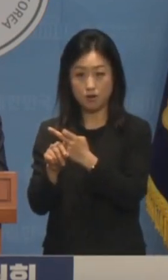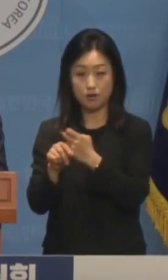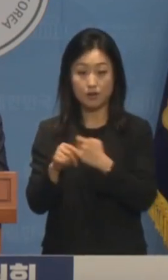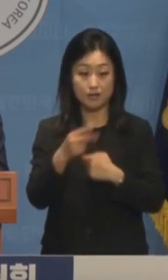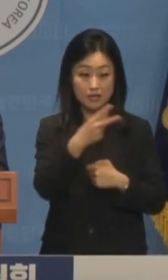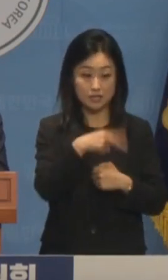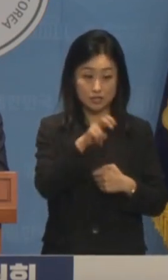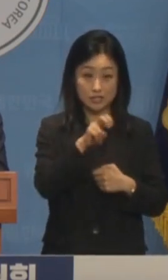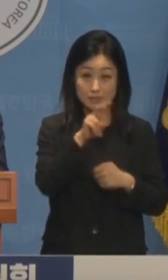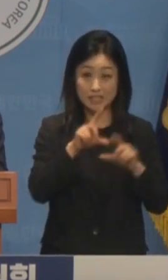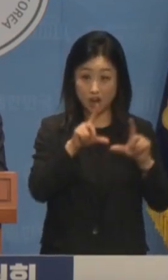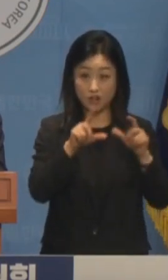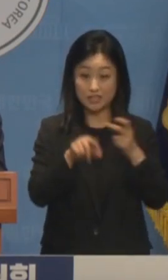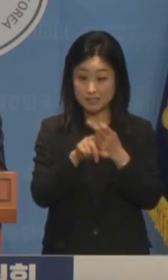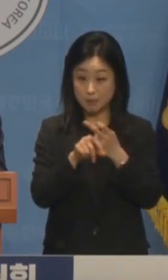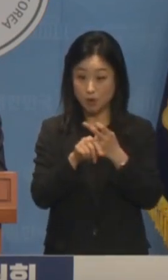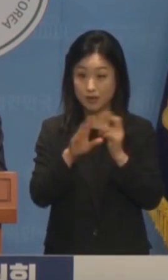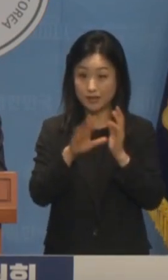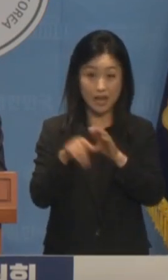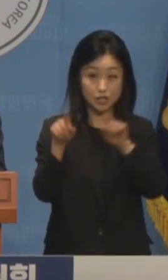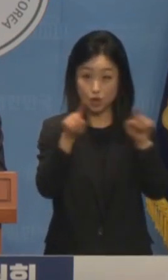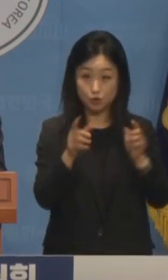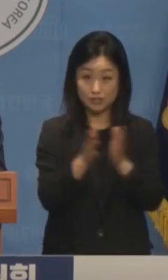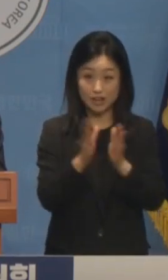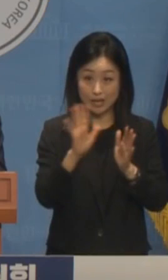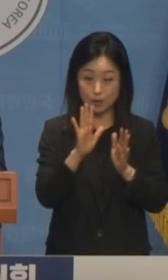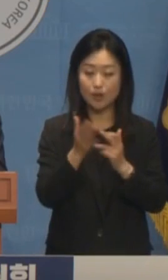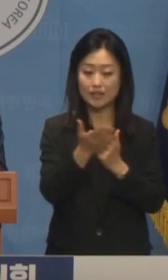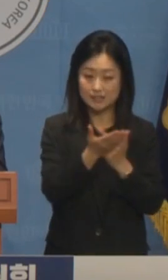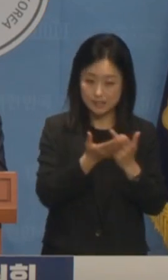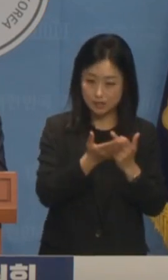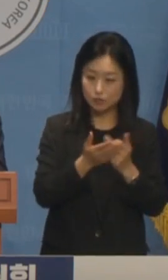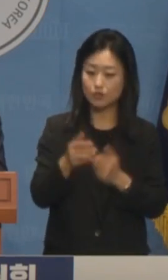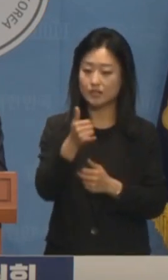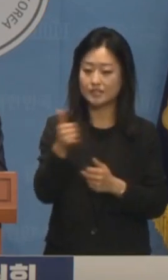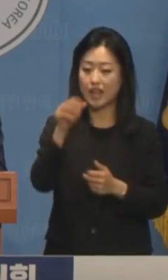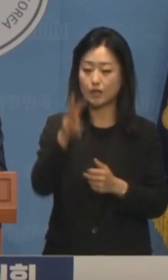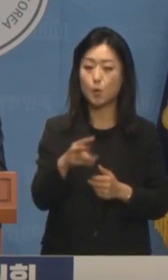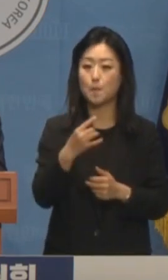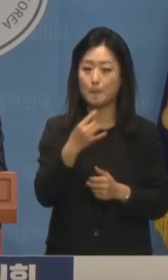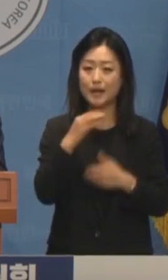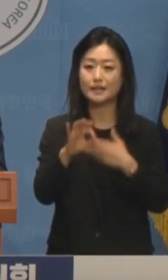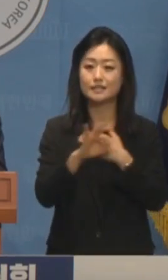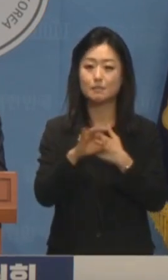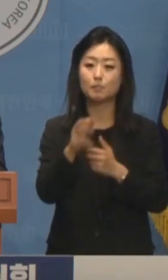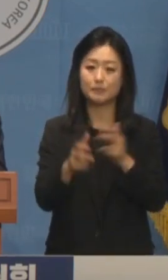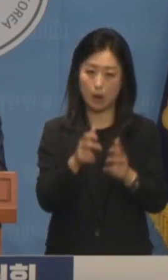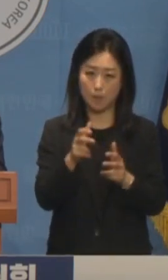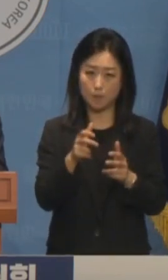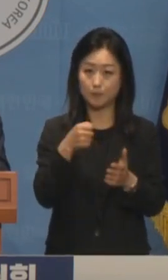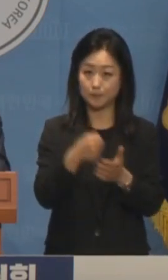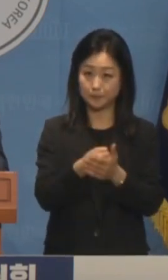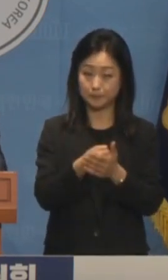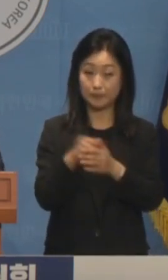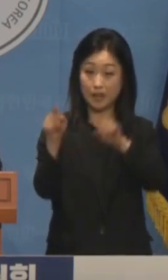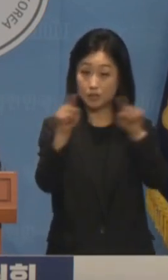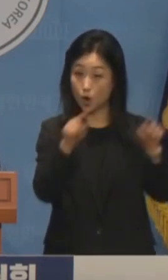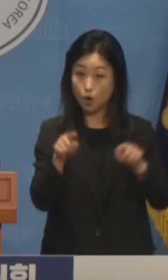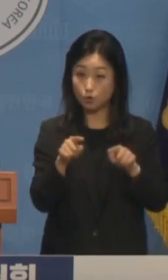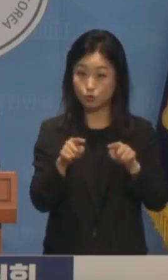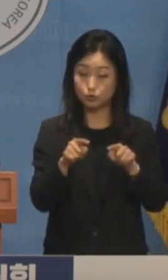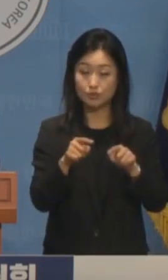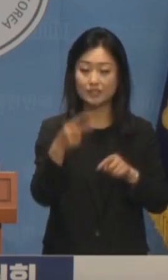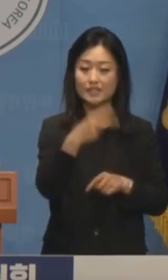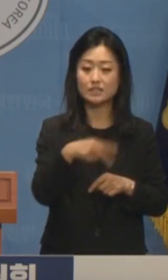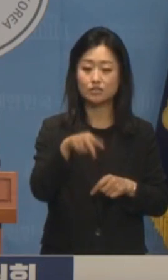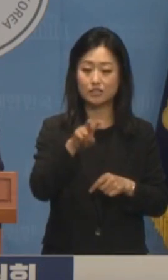12월이 다가오자 전국 시행이 아니라 제주와 세종에 한정하는 시범사업으로 전환하며 전국 시행은